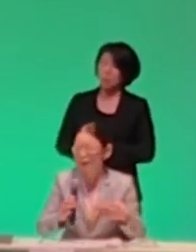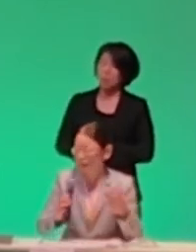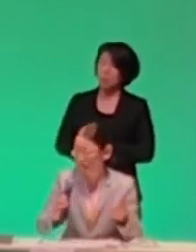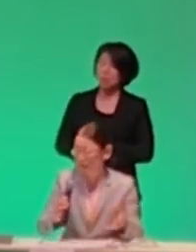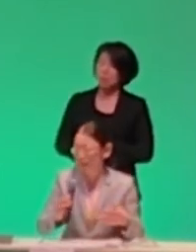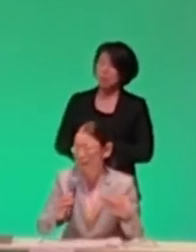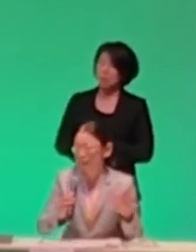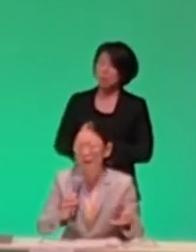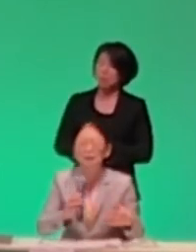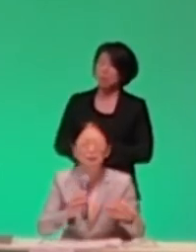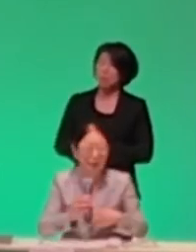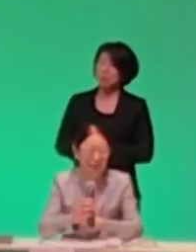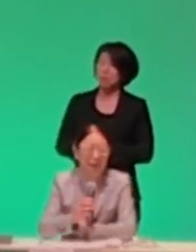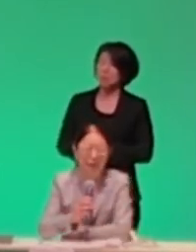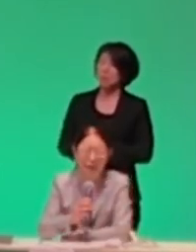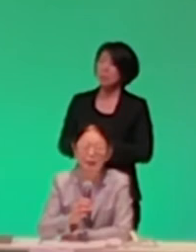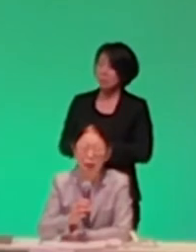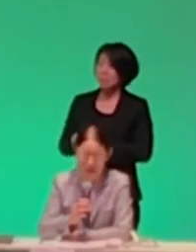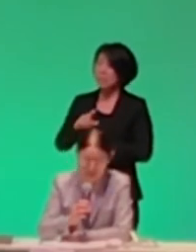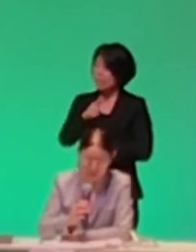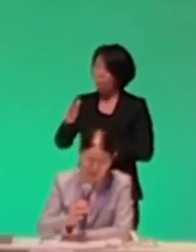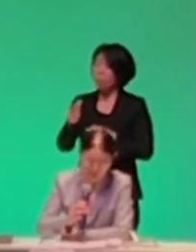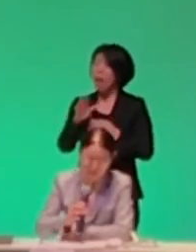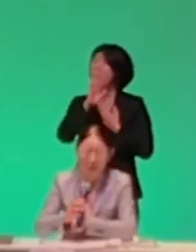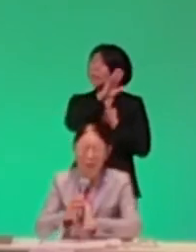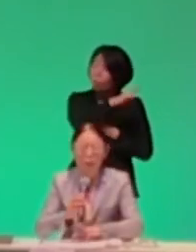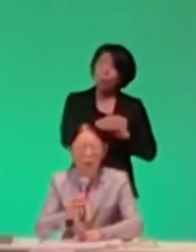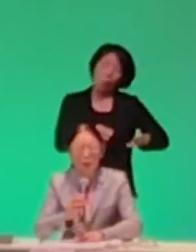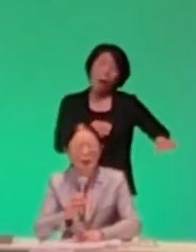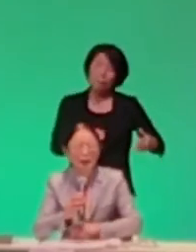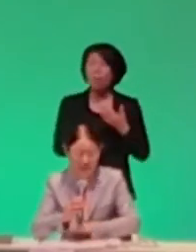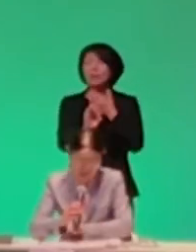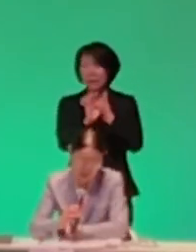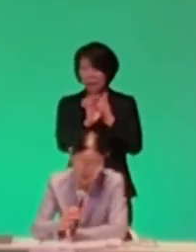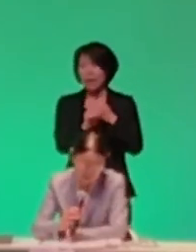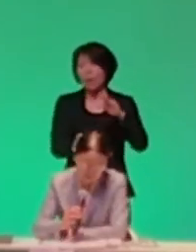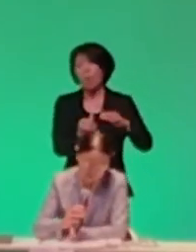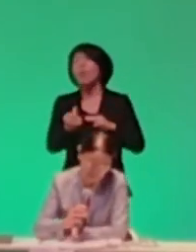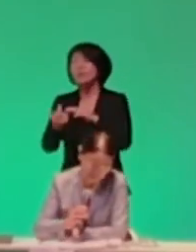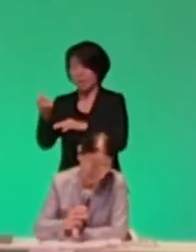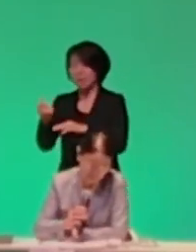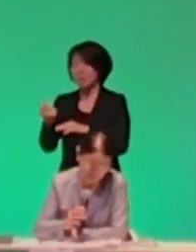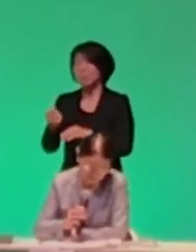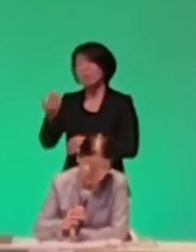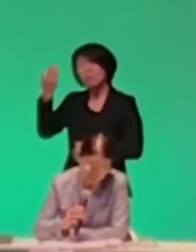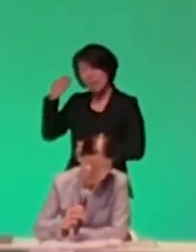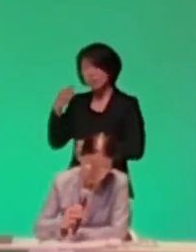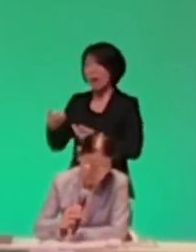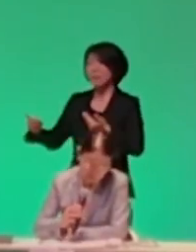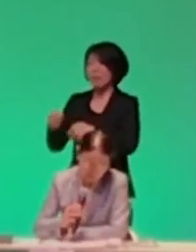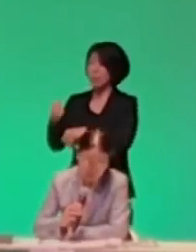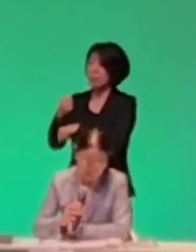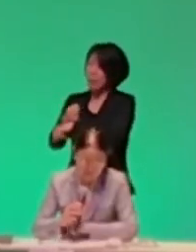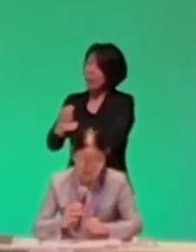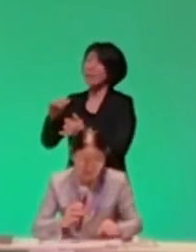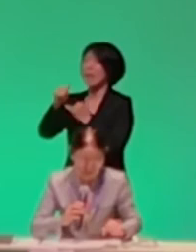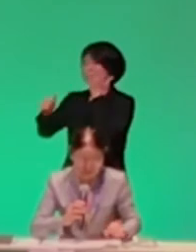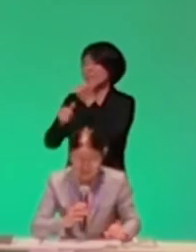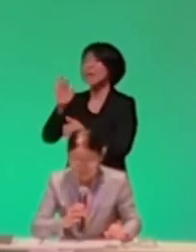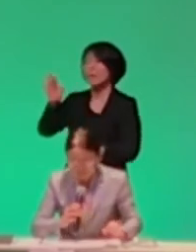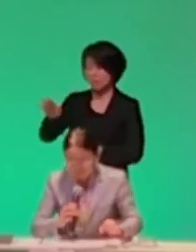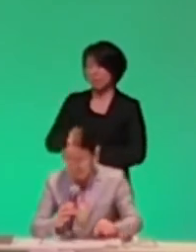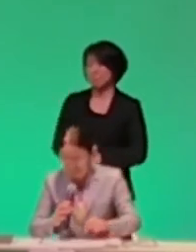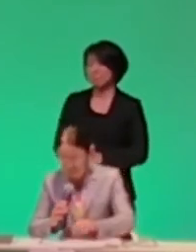どん同じような事例が出てきましたけども、やっぱりそういう時代だったかなっていうふうに思います。